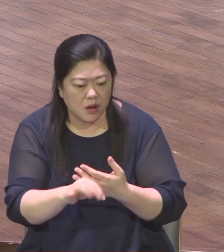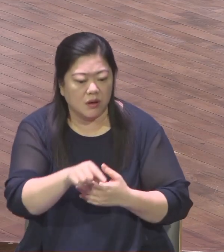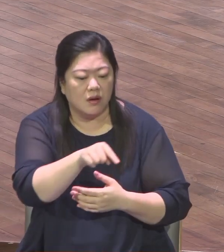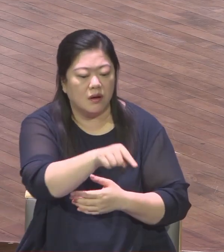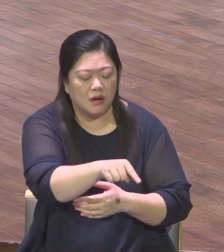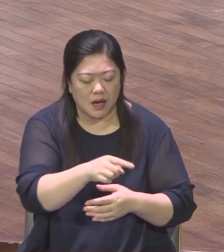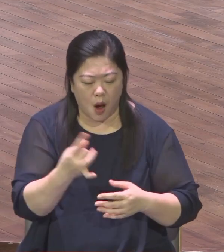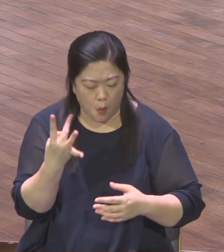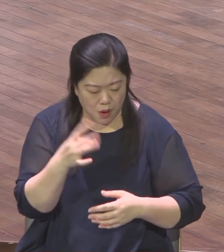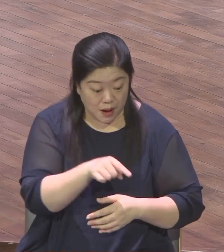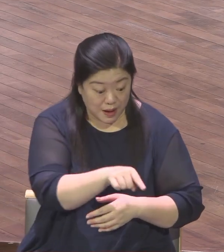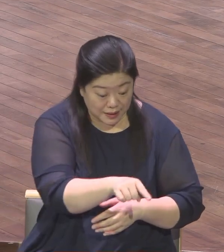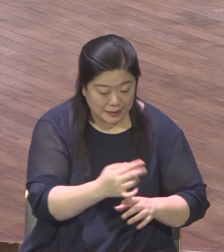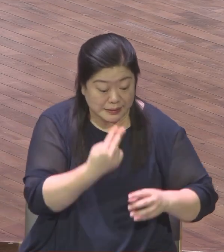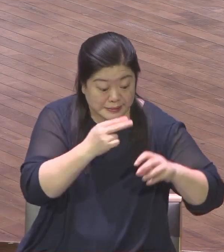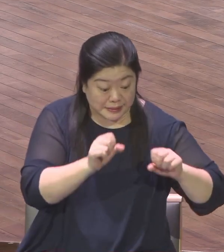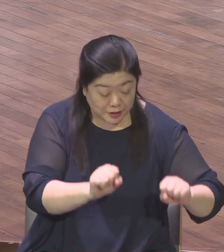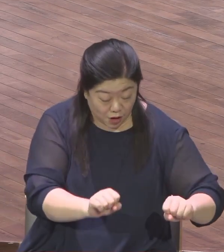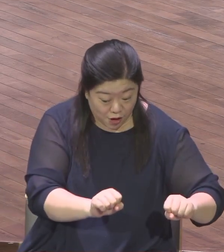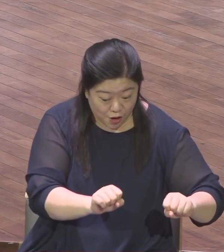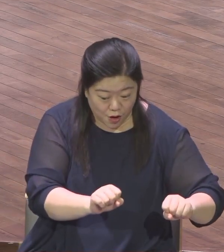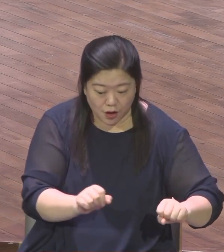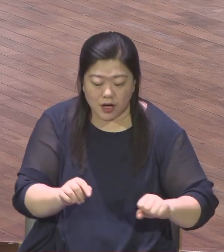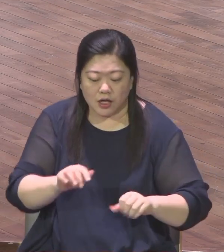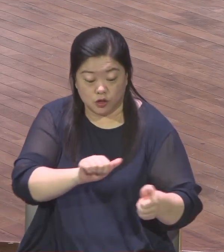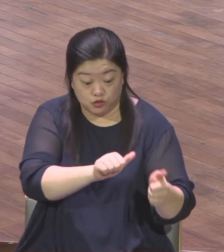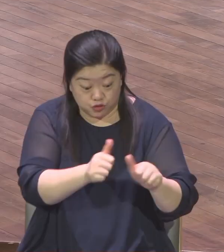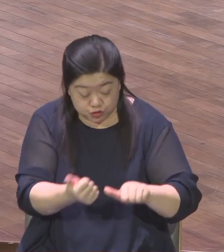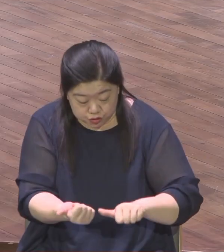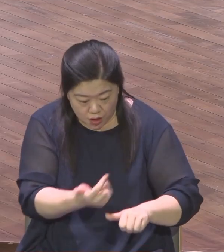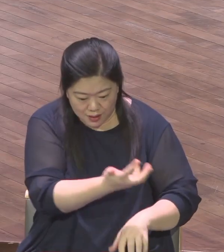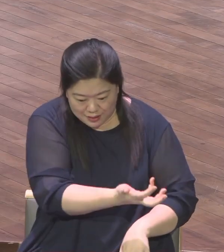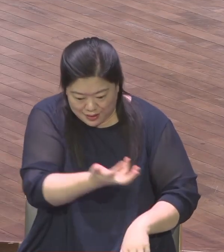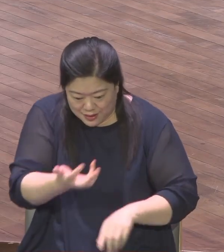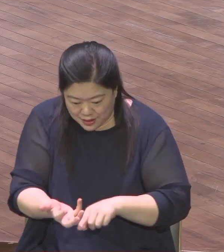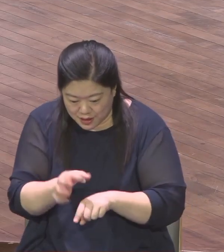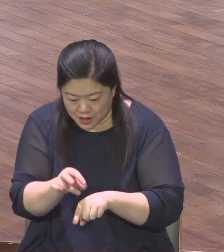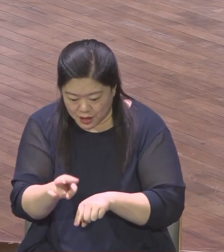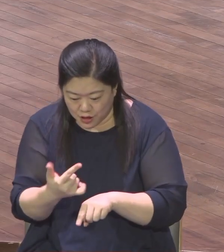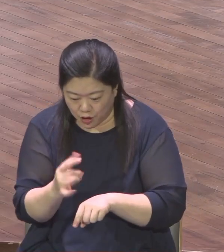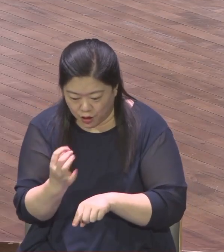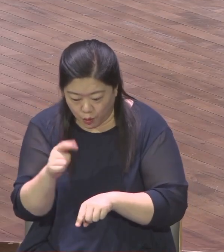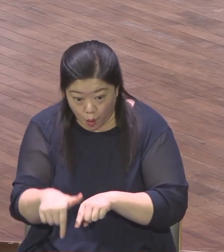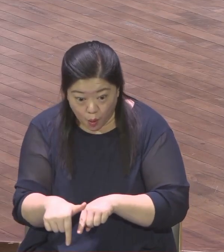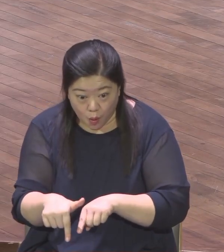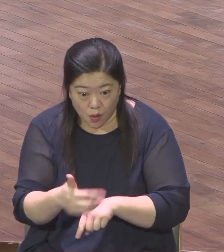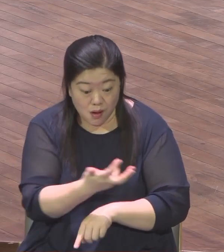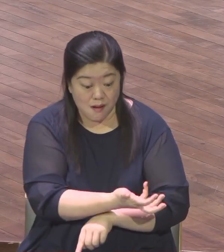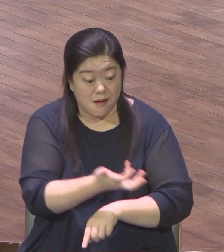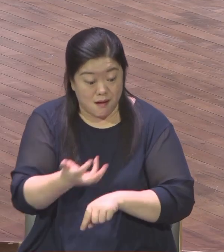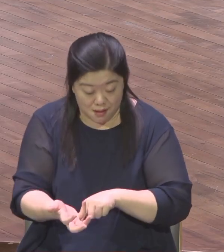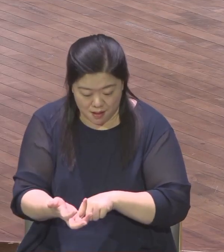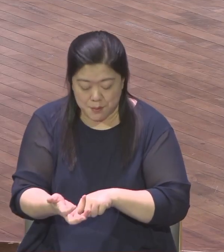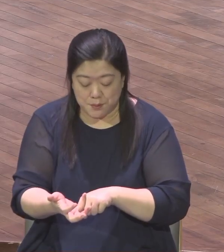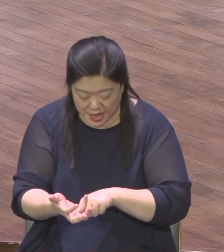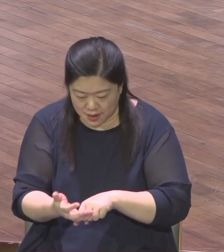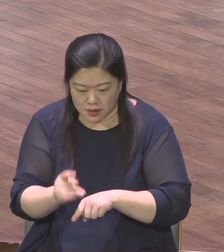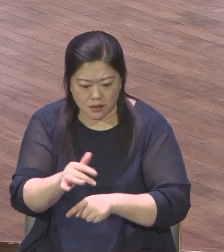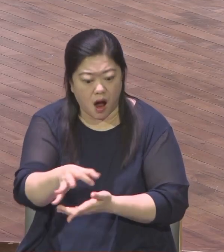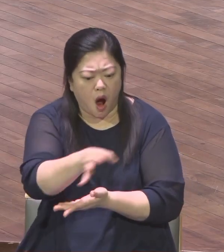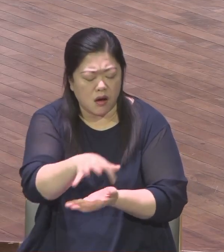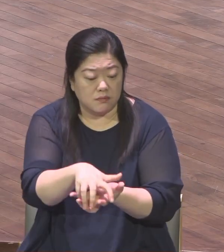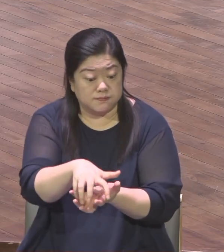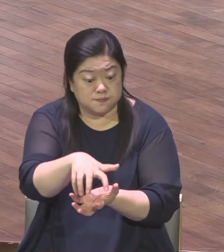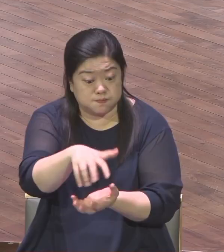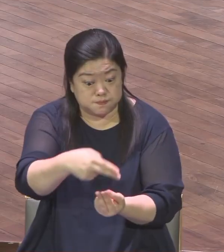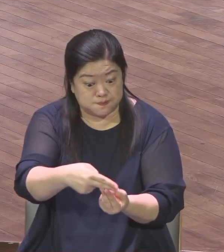하면. 이렇게까지 타락이 되니까 마틴 루터가 종교 개혁을 일으키게 된 것입니다. 마틴